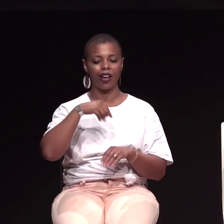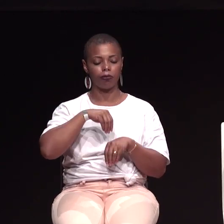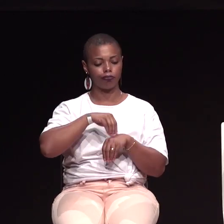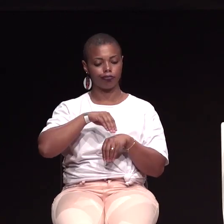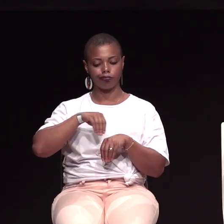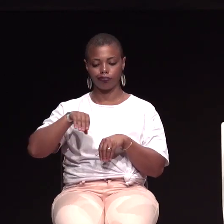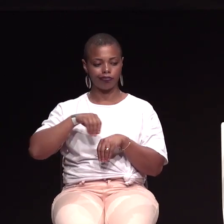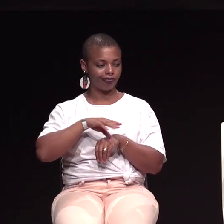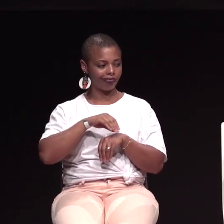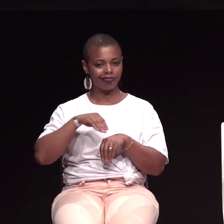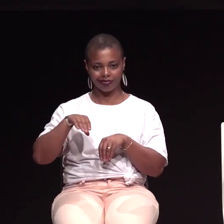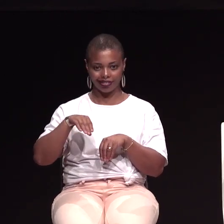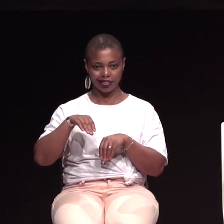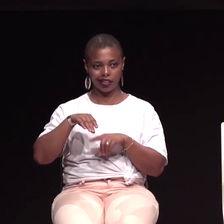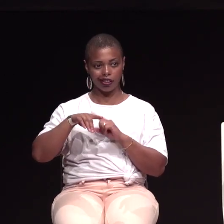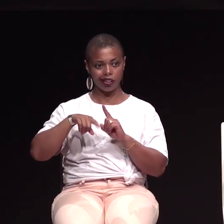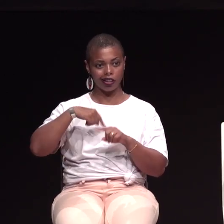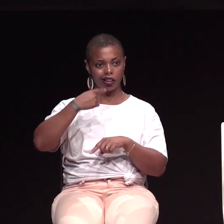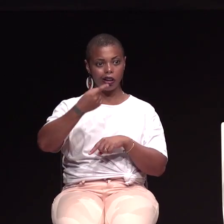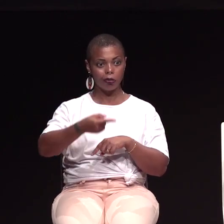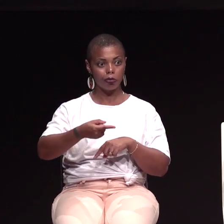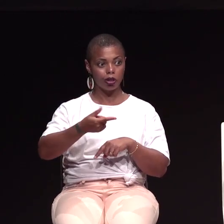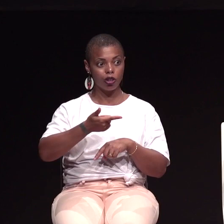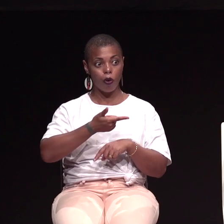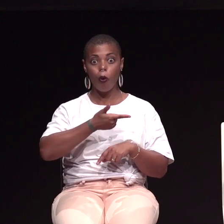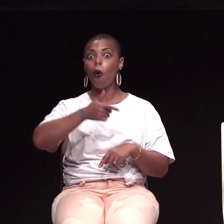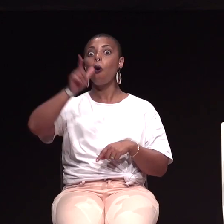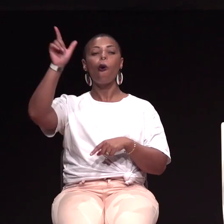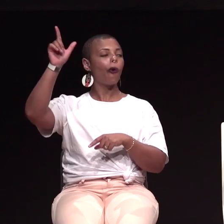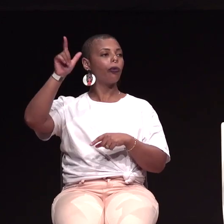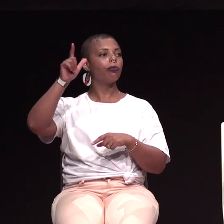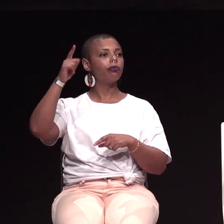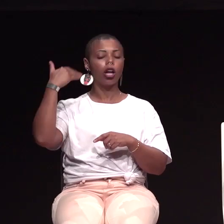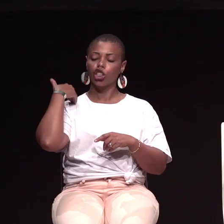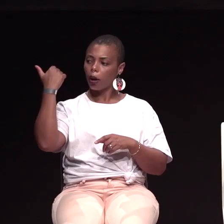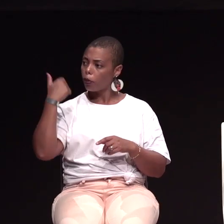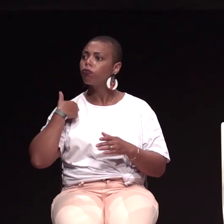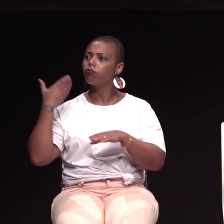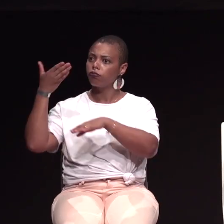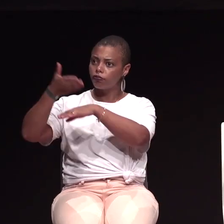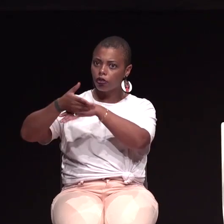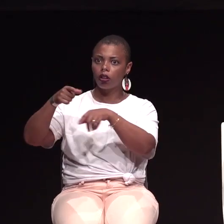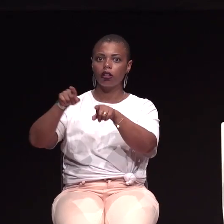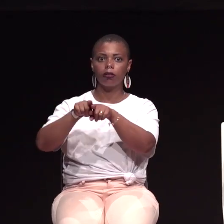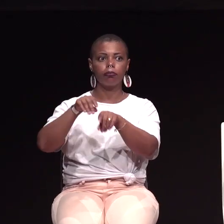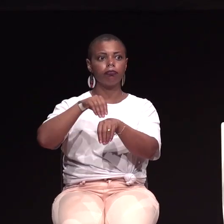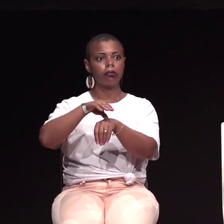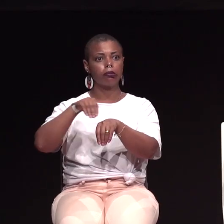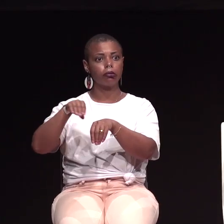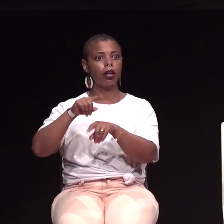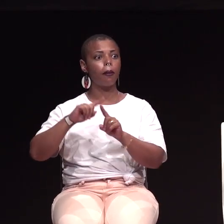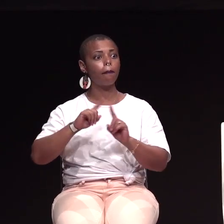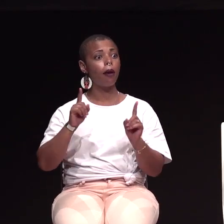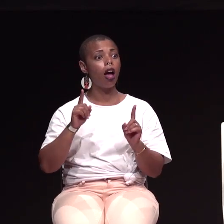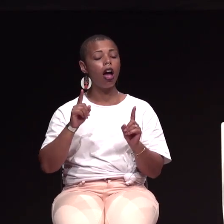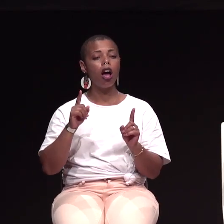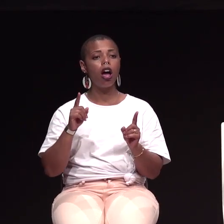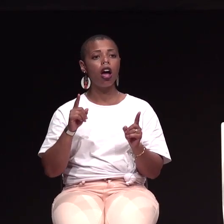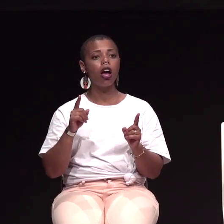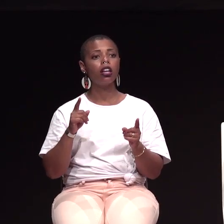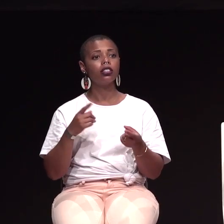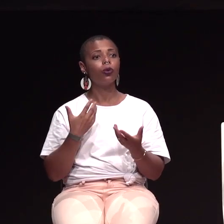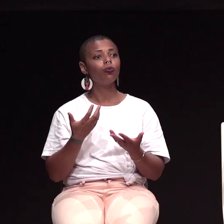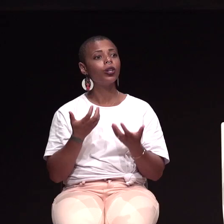mediação para uma outra coisa, uma outra mesa, e eu perdi essa chance de fazer para as duas,